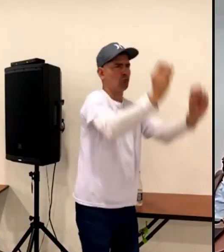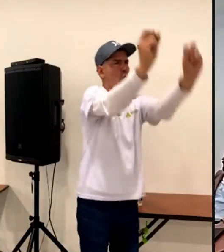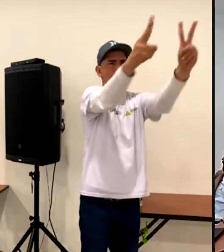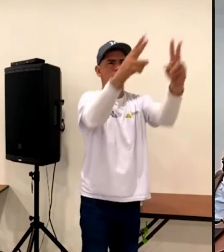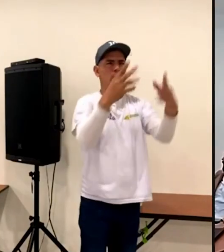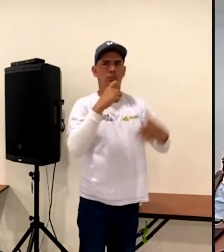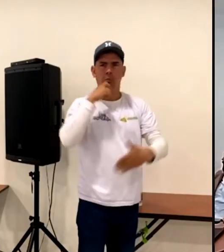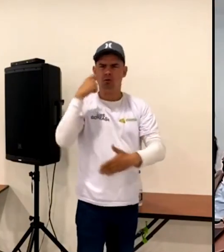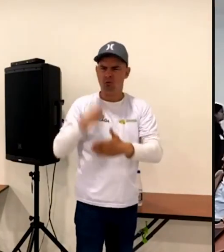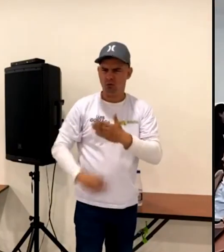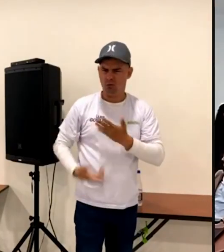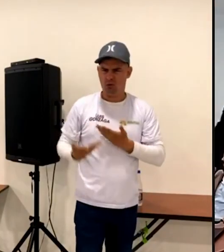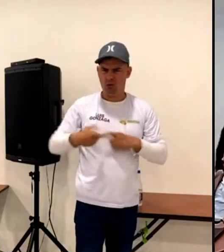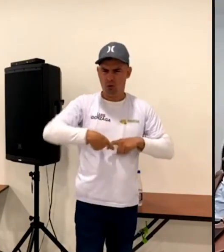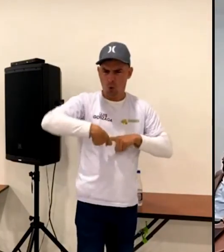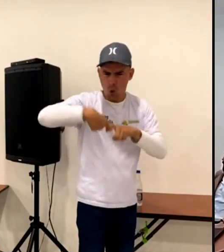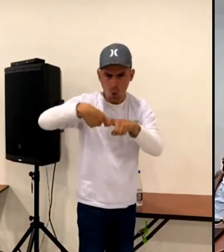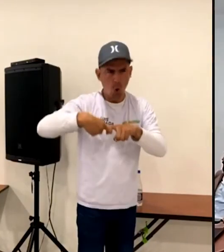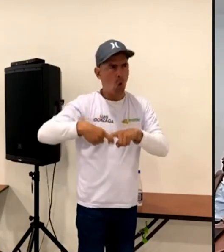organización